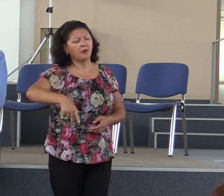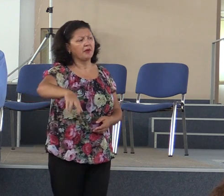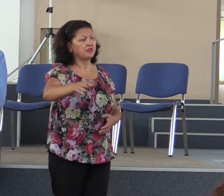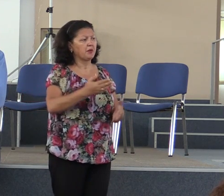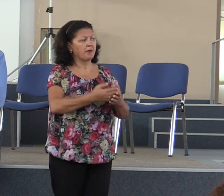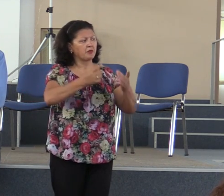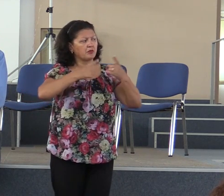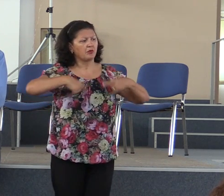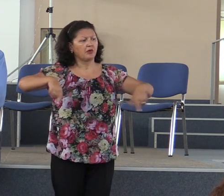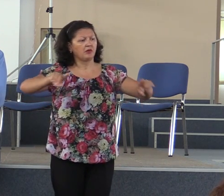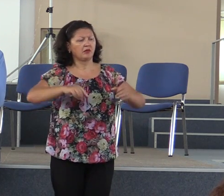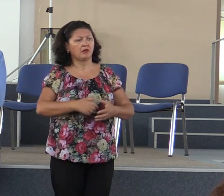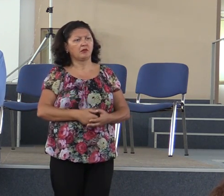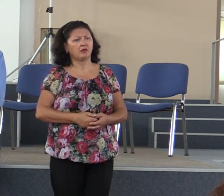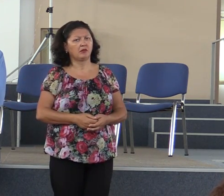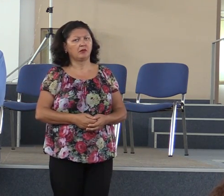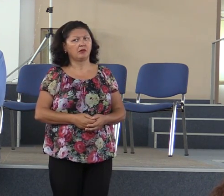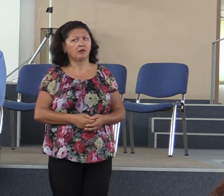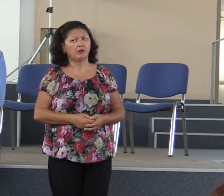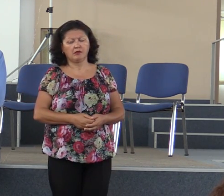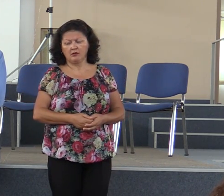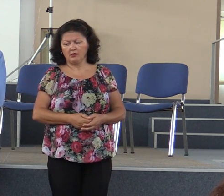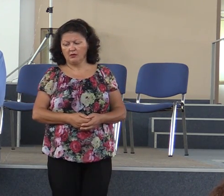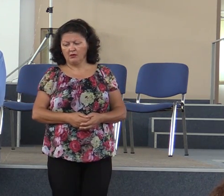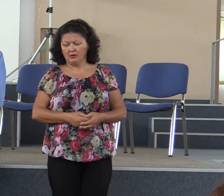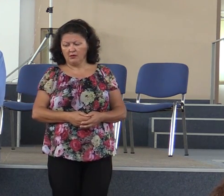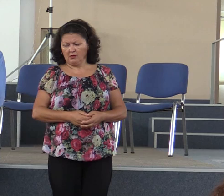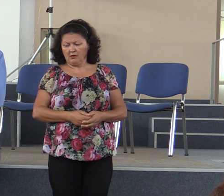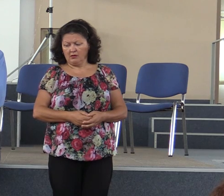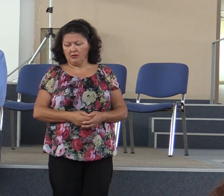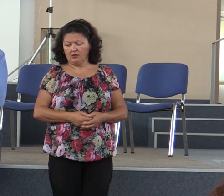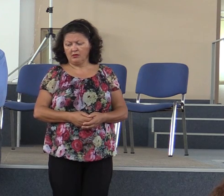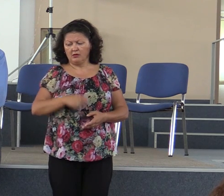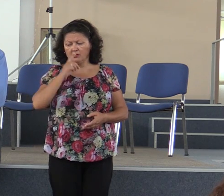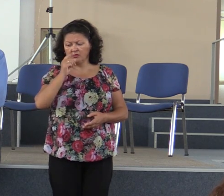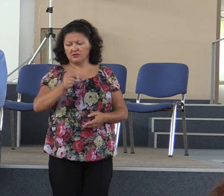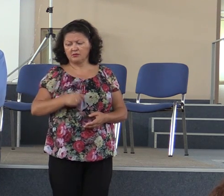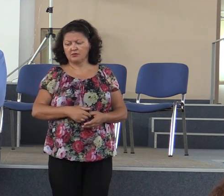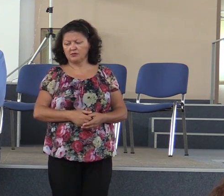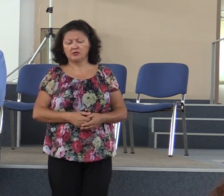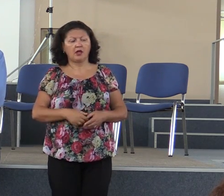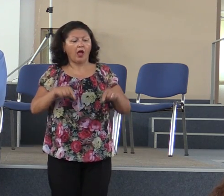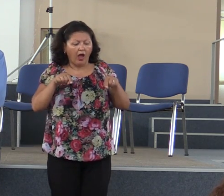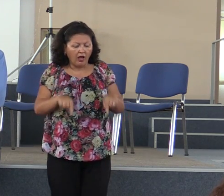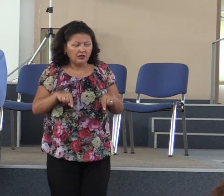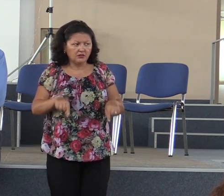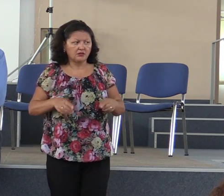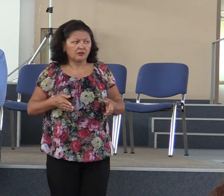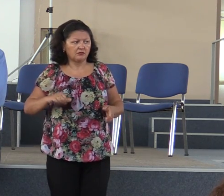And then Isaiah said. Isaia a răspuns. Here am I. Aici sunt. Said